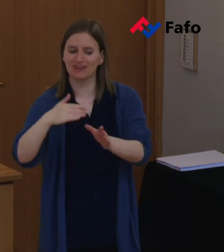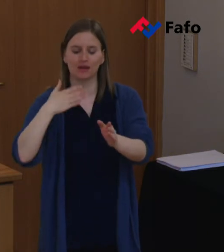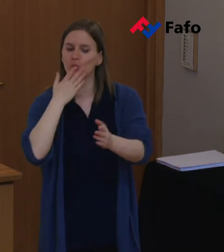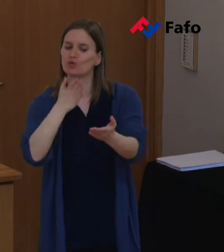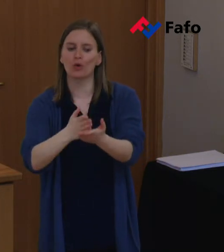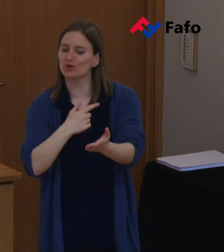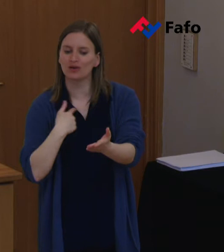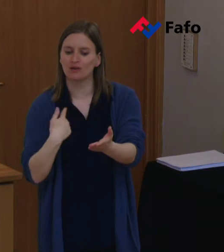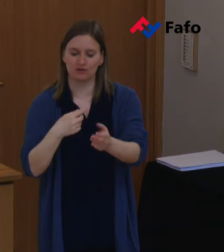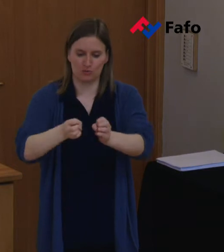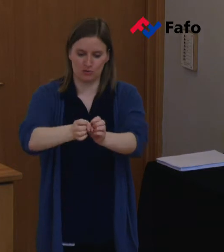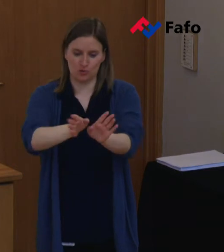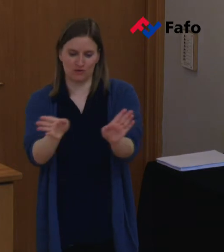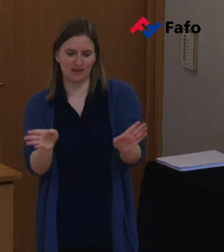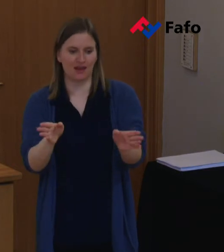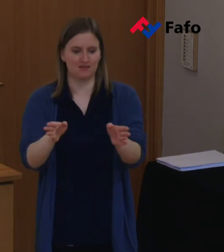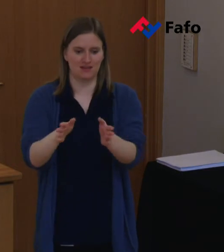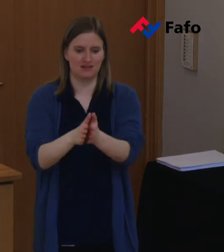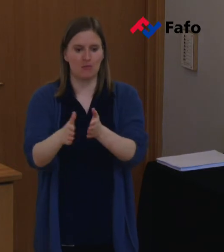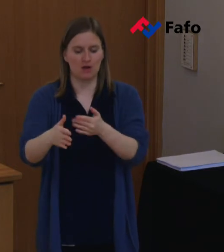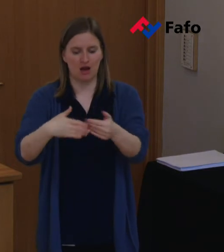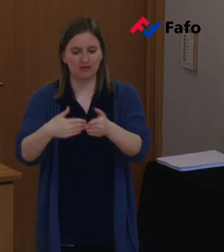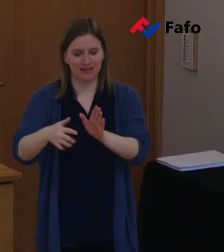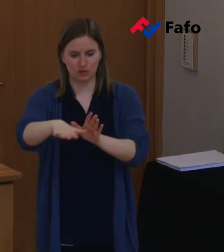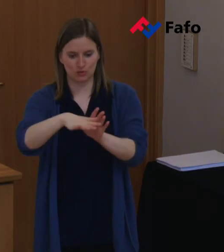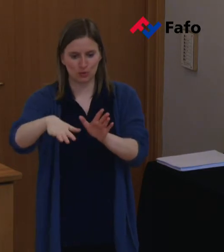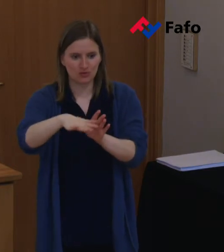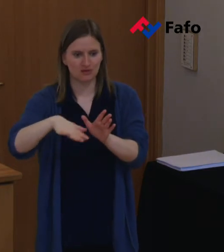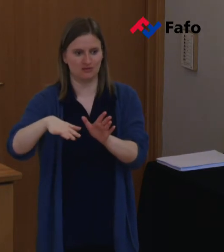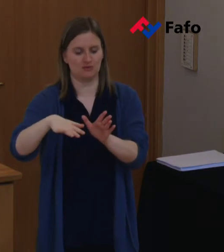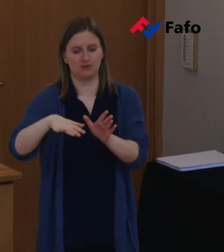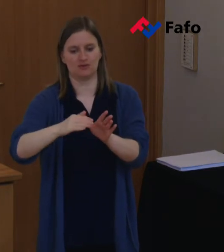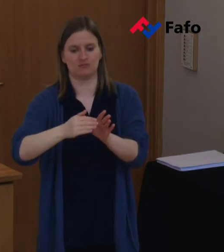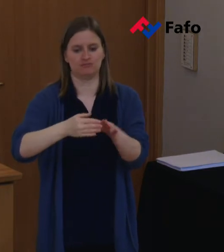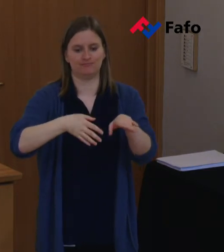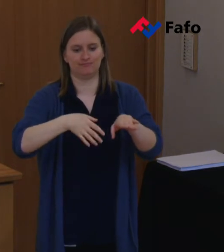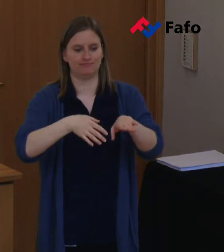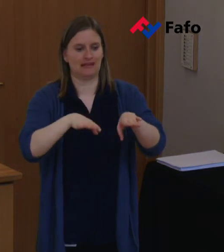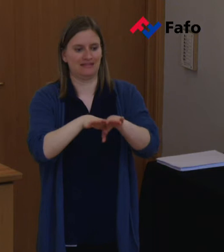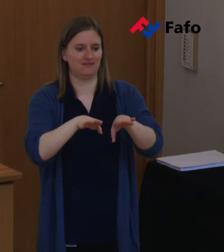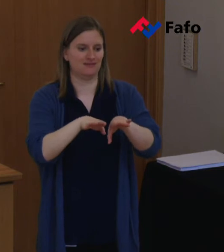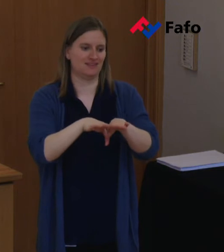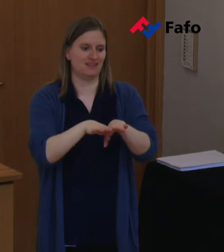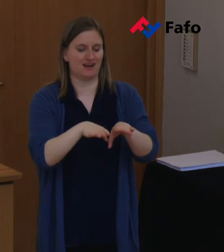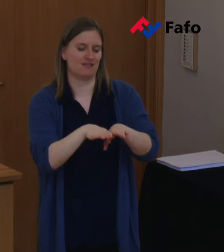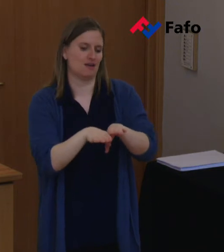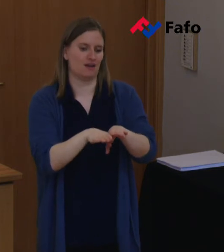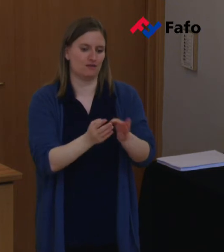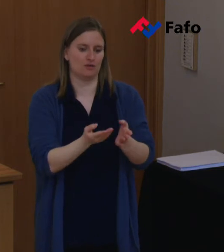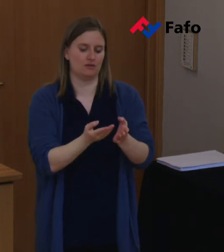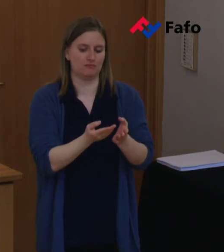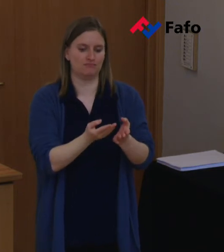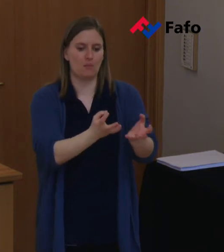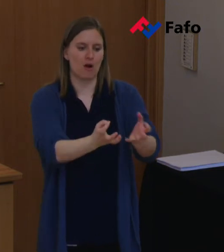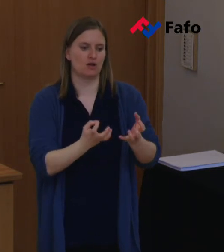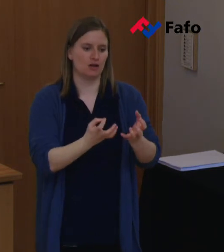samhandlingszonen for å bøte litt på den manglende, så å si, fundamentale organiseringen av tjenestene. Så sånn sett så synes